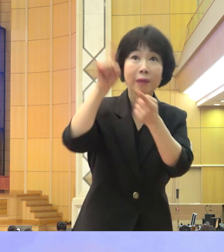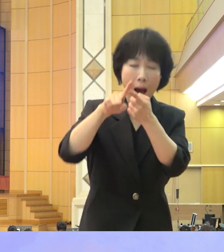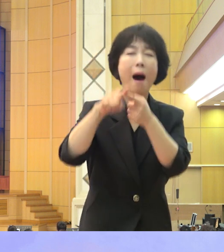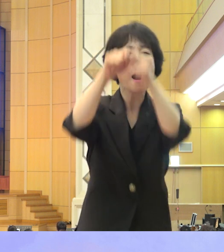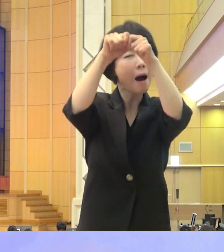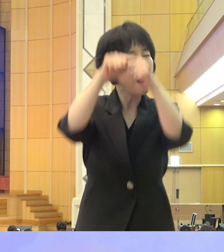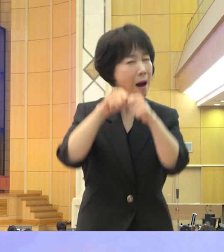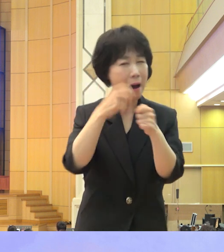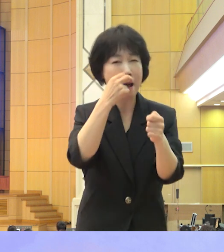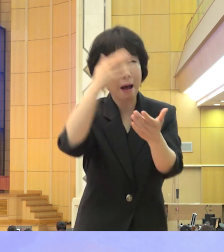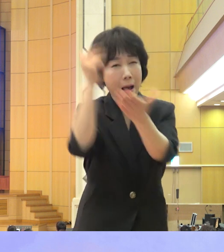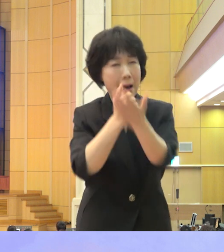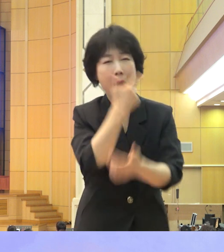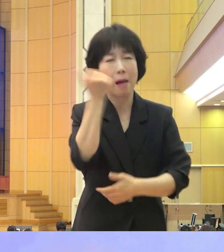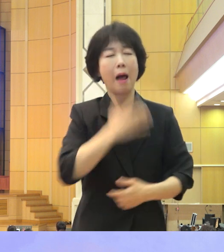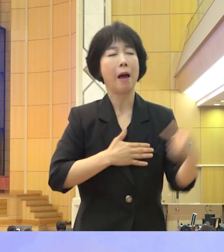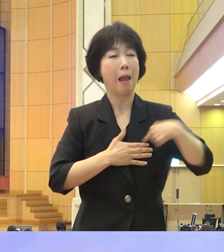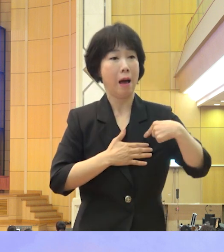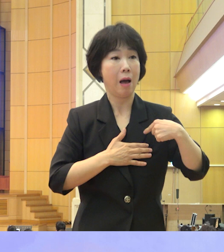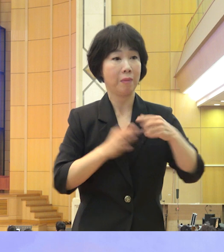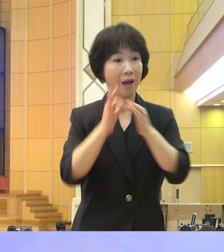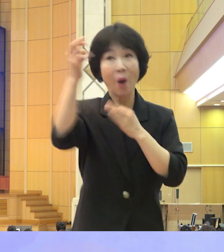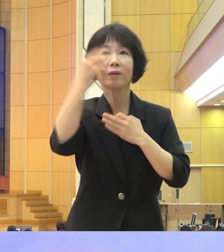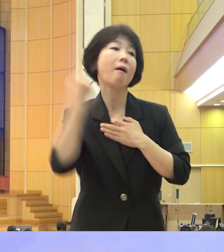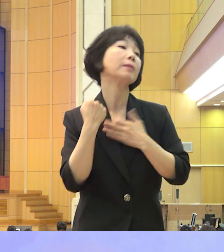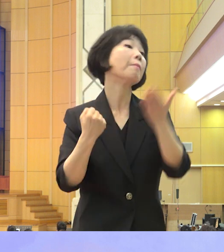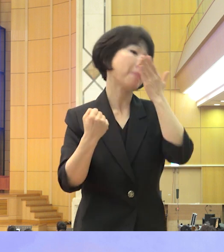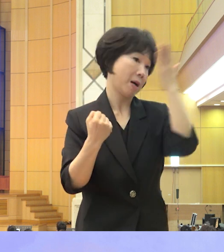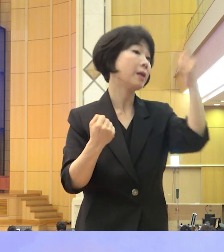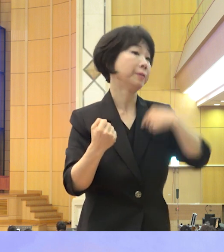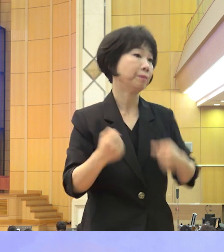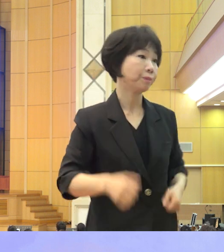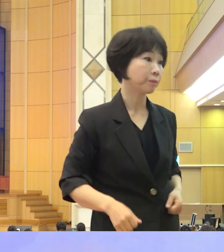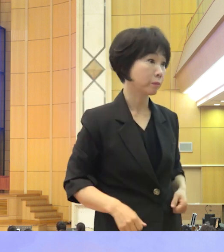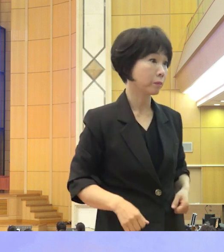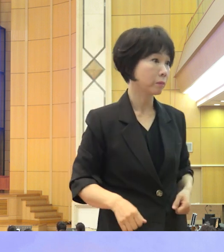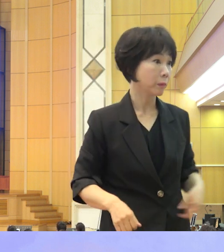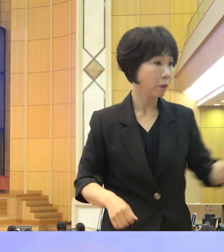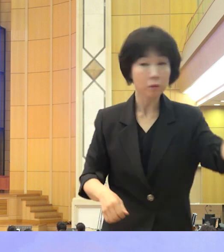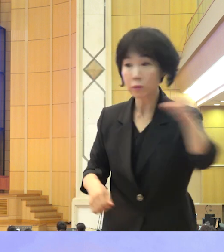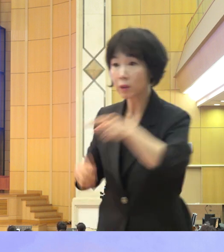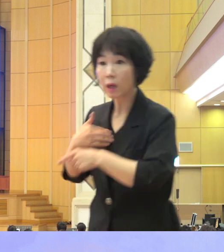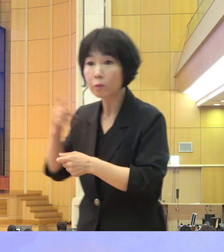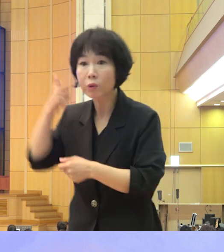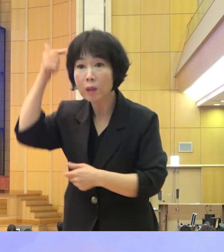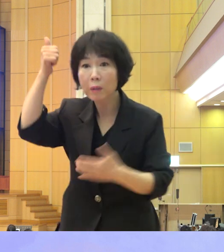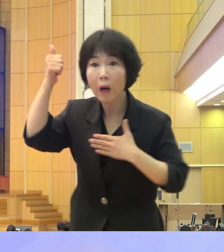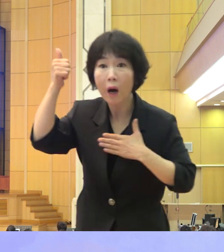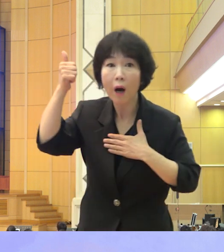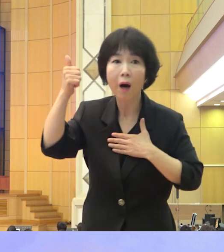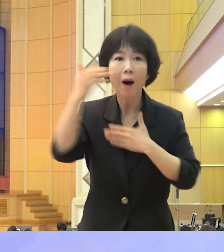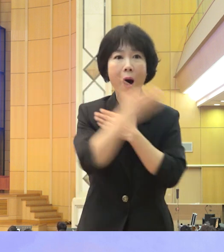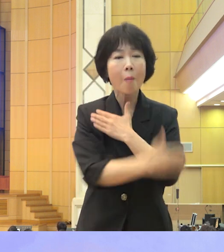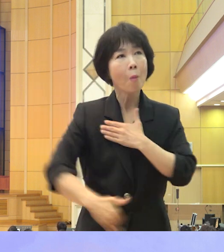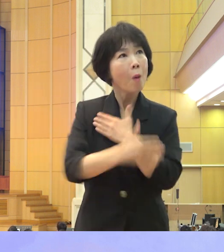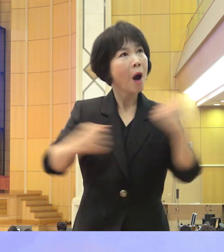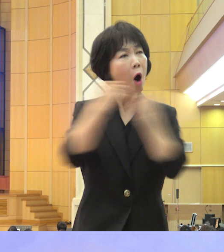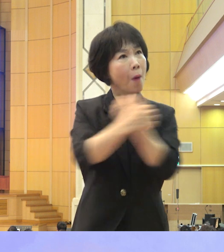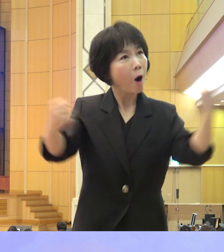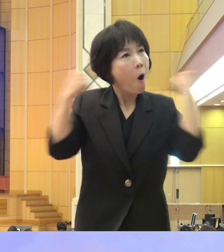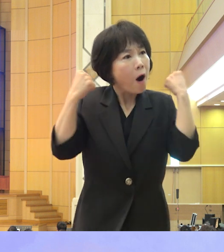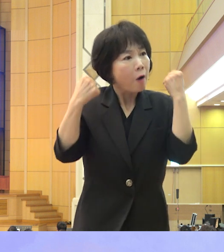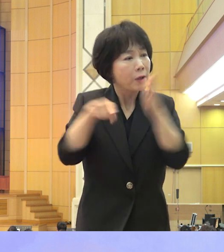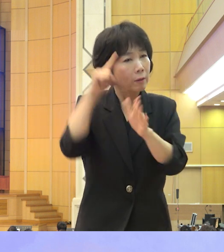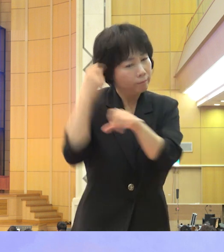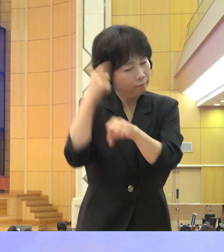건강에 관한 것을 하나님 말씀을 통해서 나름대로 연구도 하고 생각해